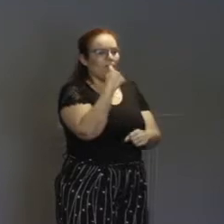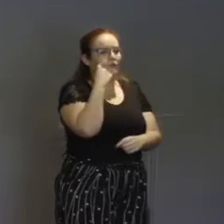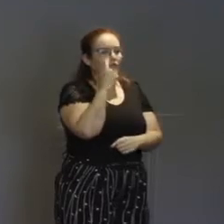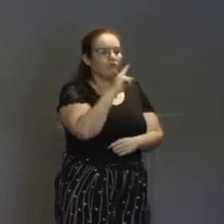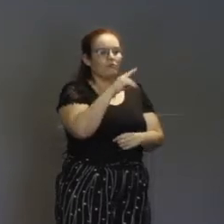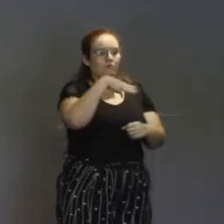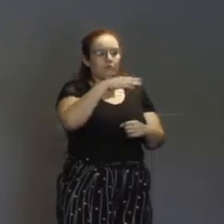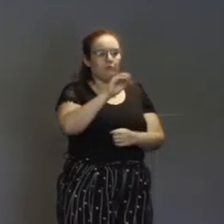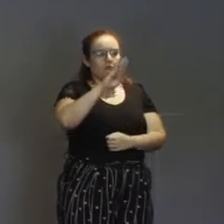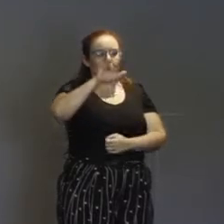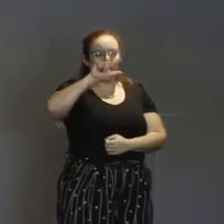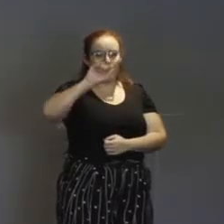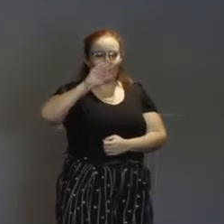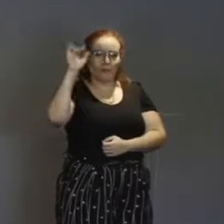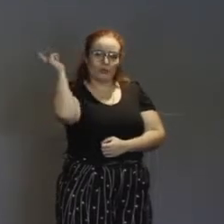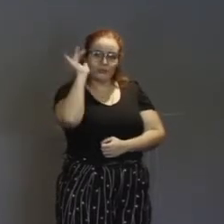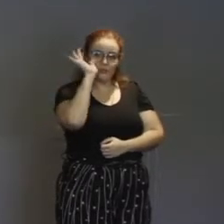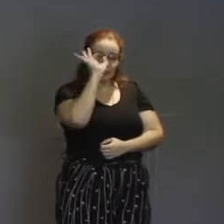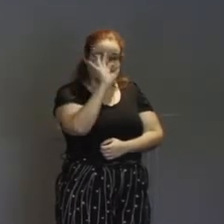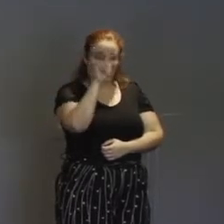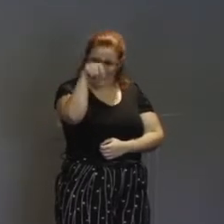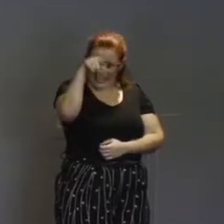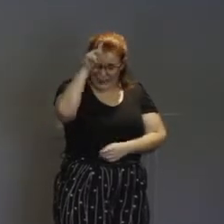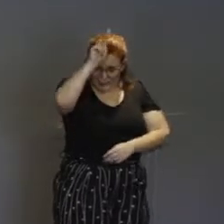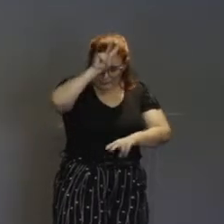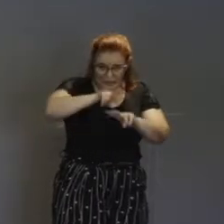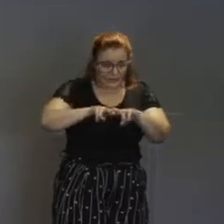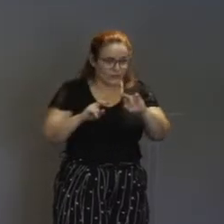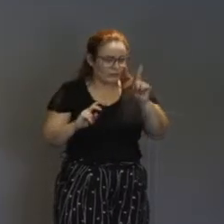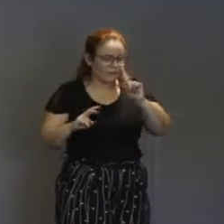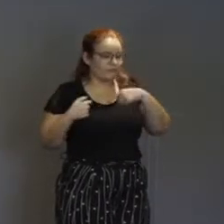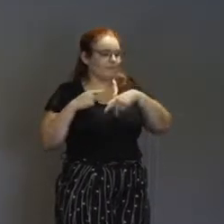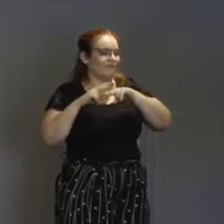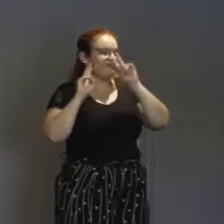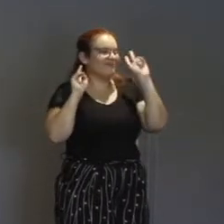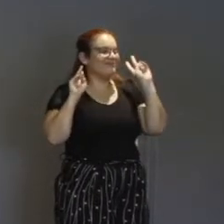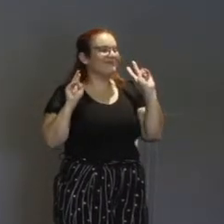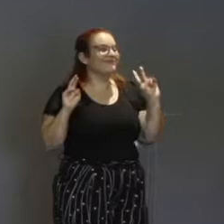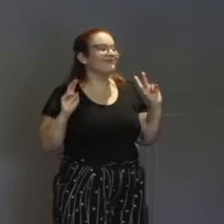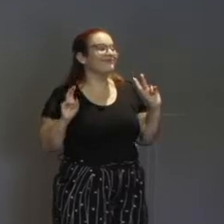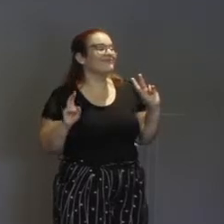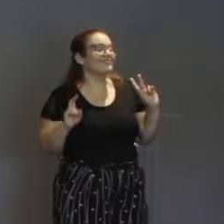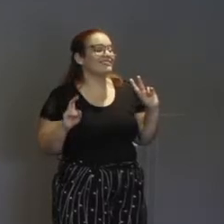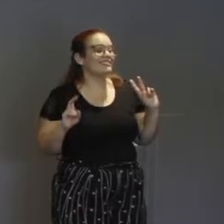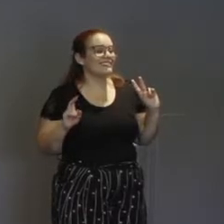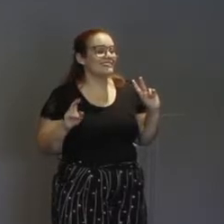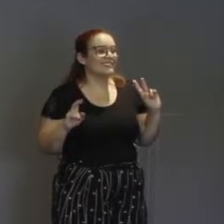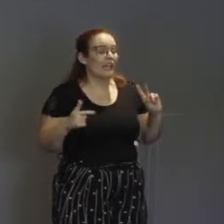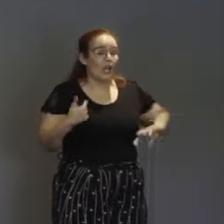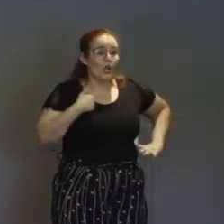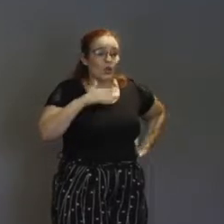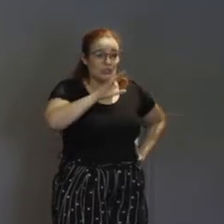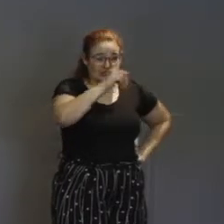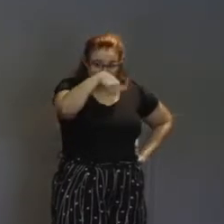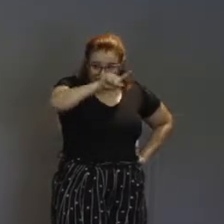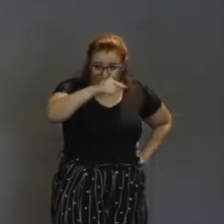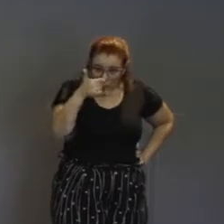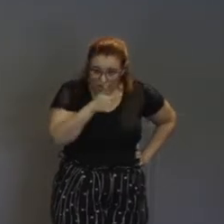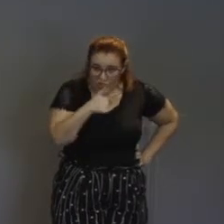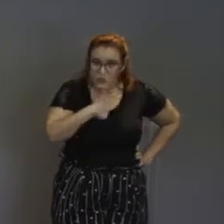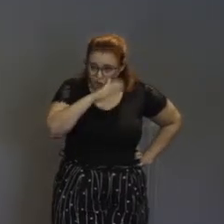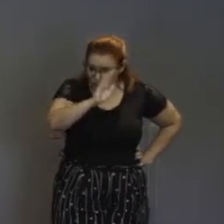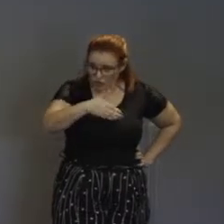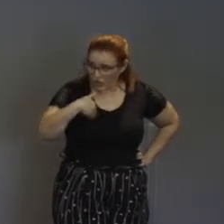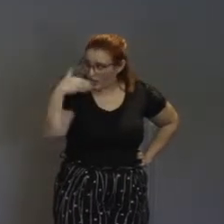pelo Mobilab deu certo ou não, a Daniela foi para a cadeia ou não, aí eu vou lá e faço Gente, eu já fui parar em delegacia, vocês estão rindo, eu já fui parar em delegacia de